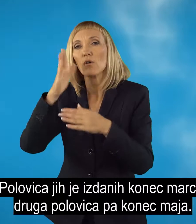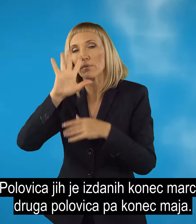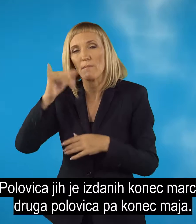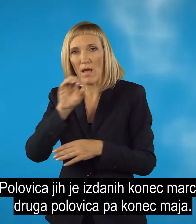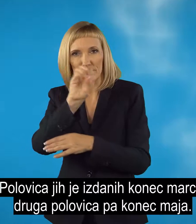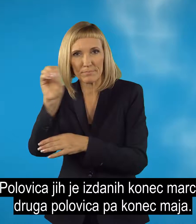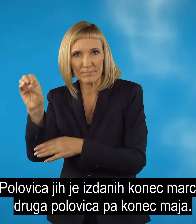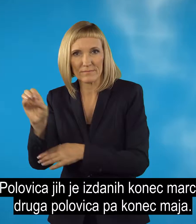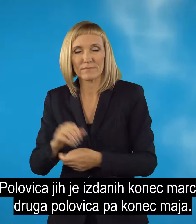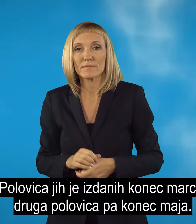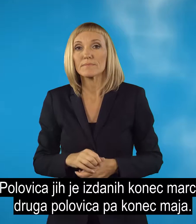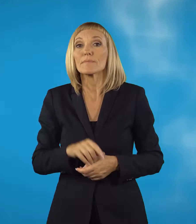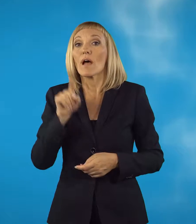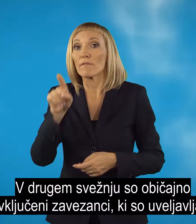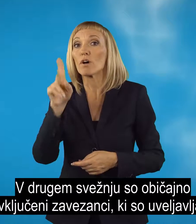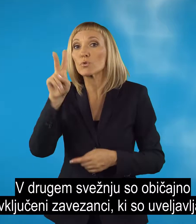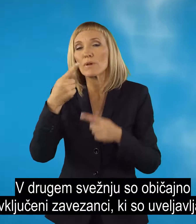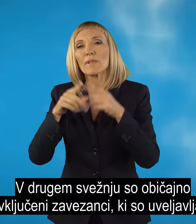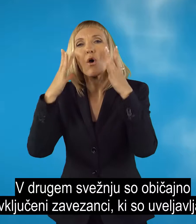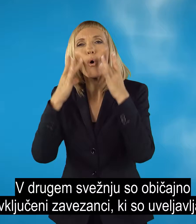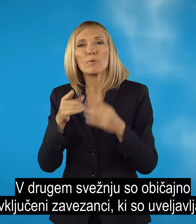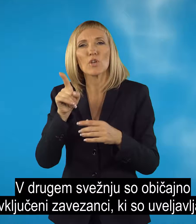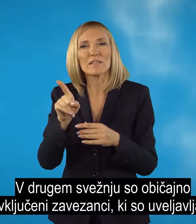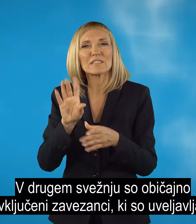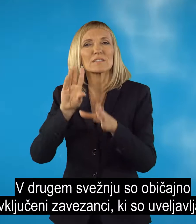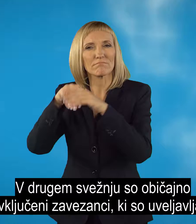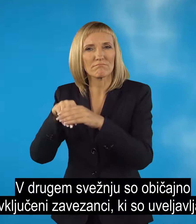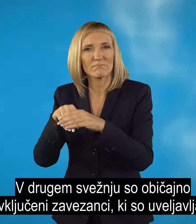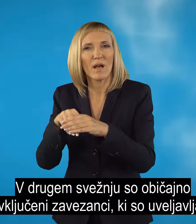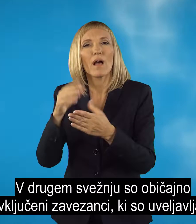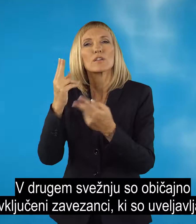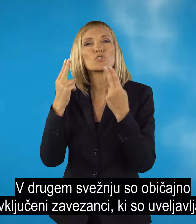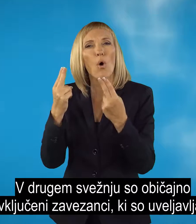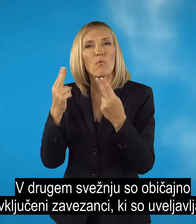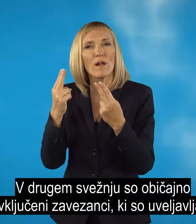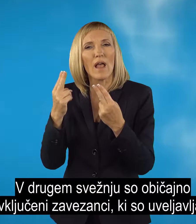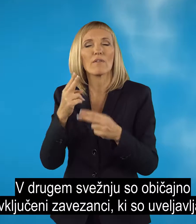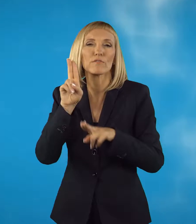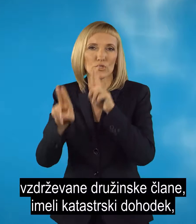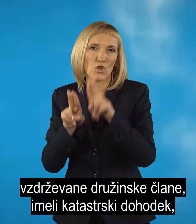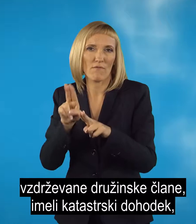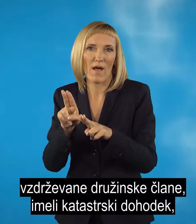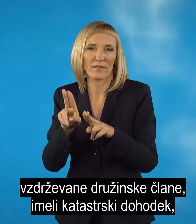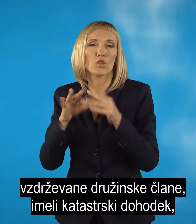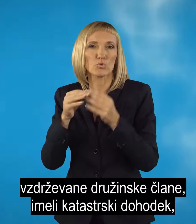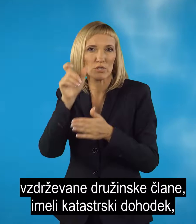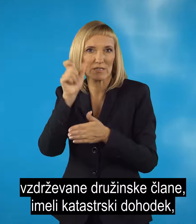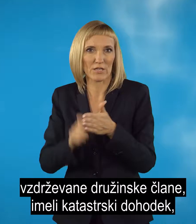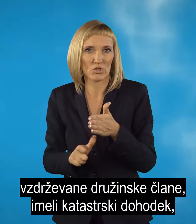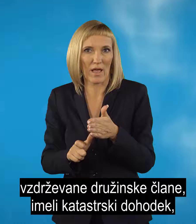maja. V drugem svežnju so običajno vključeni zavezanci, ki so uveljavljali vzdrževane družinske člane,